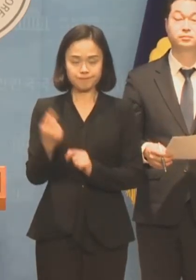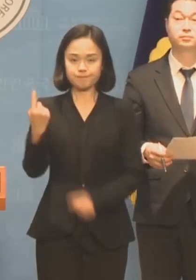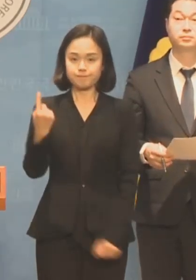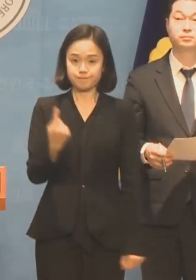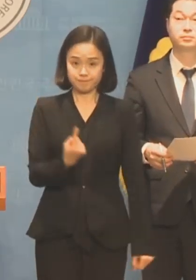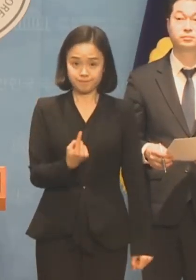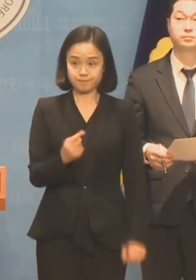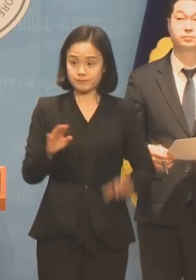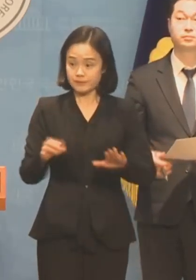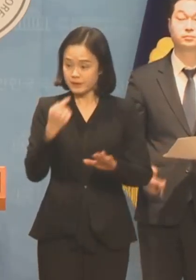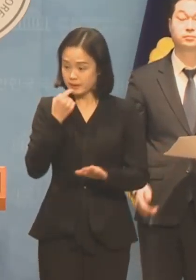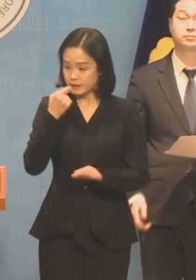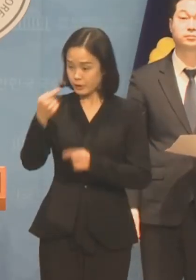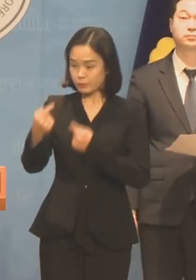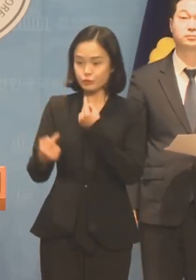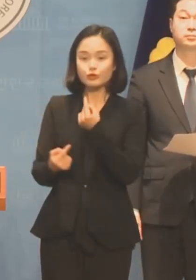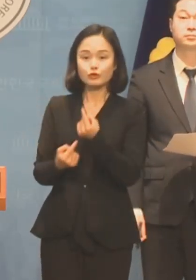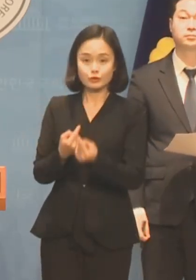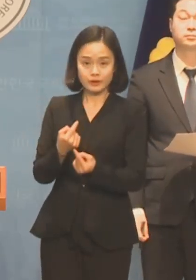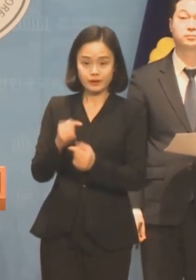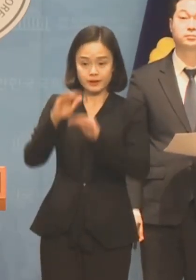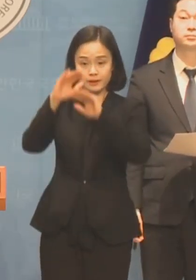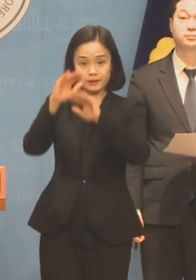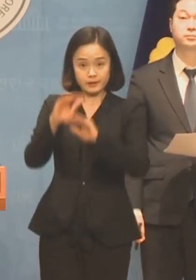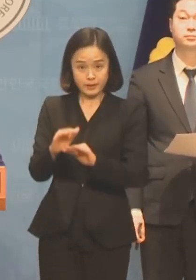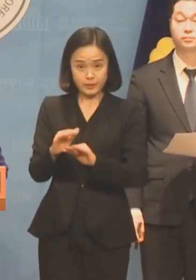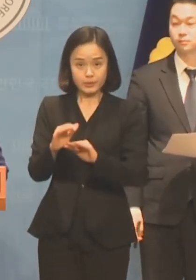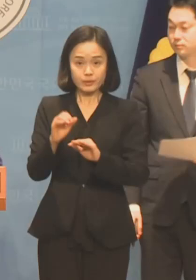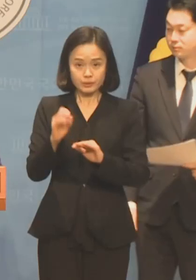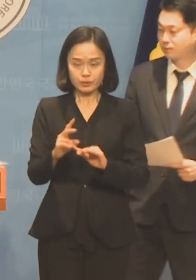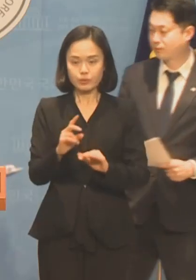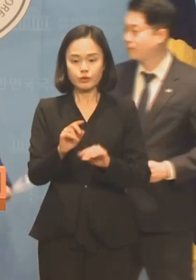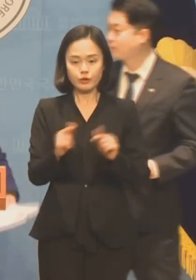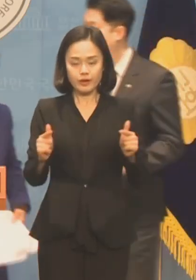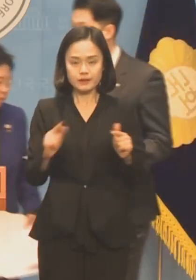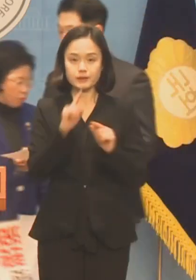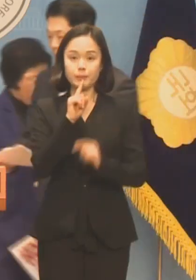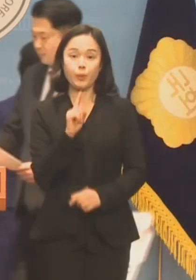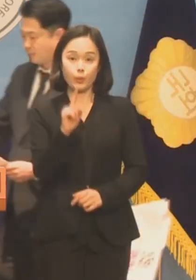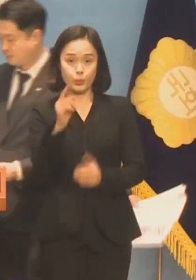지금까지 접수된 내용과 상황 보고를 드리겠습니다.